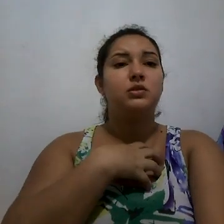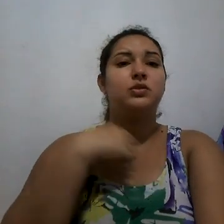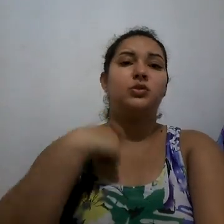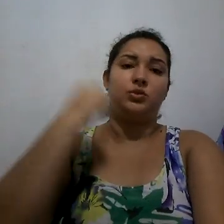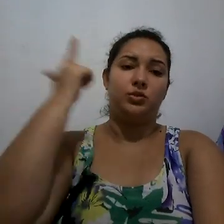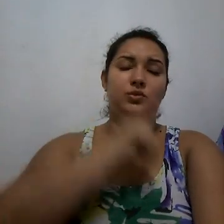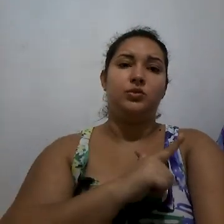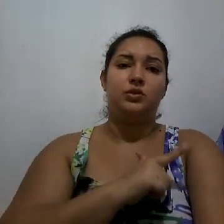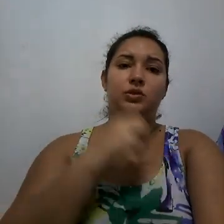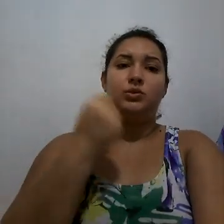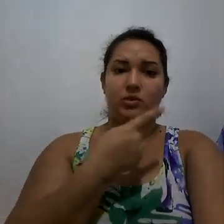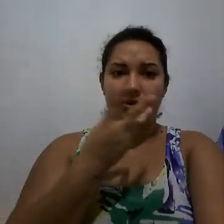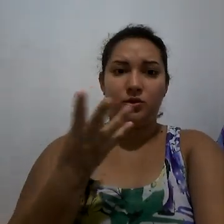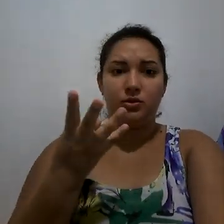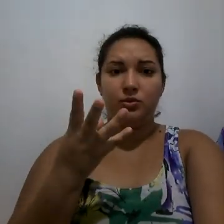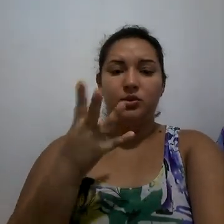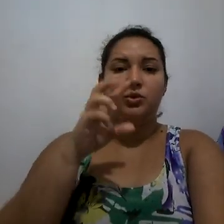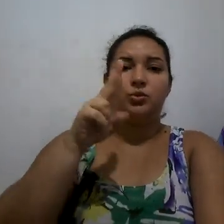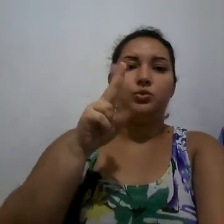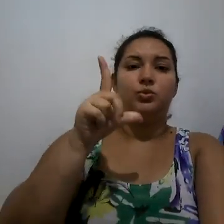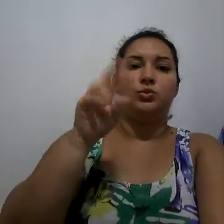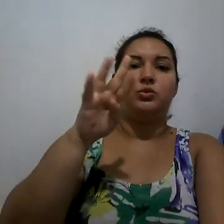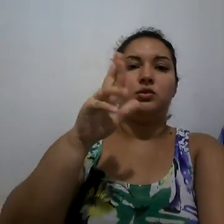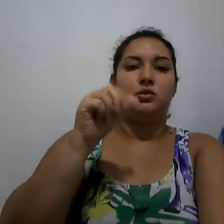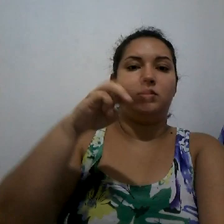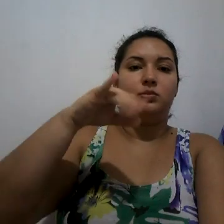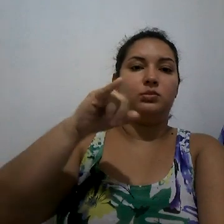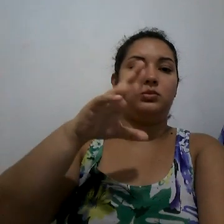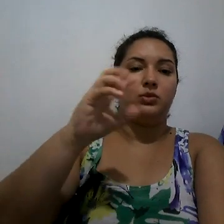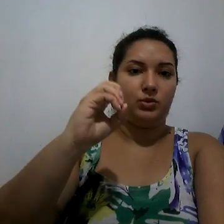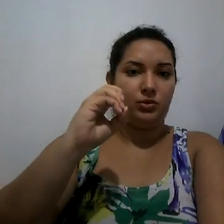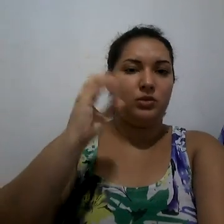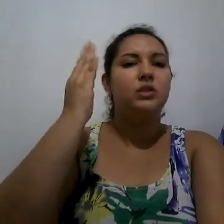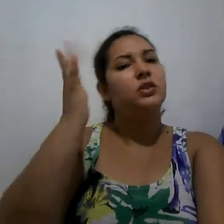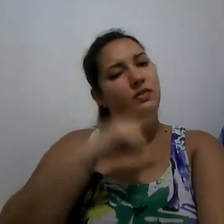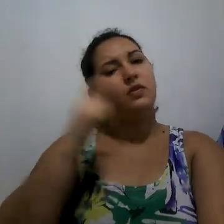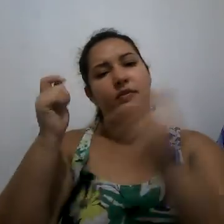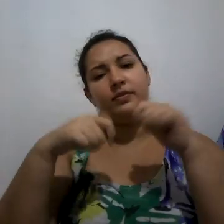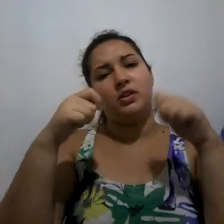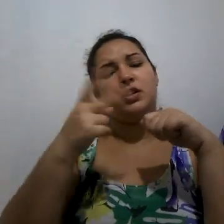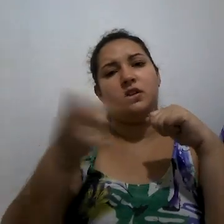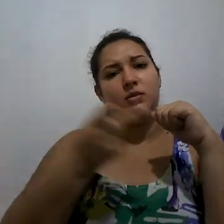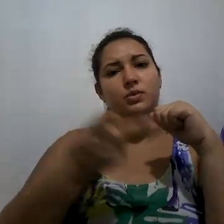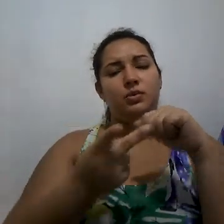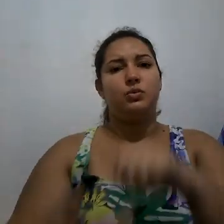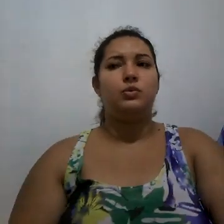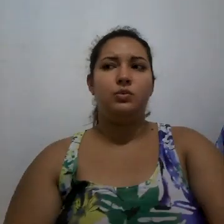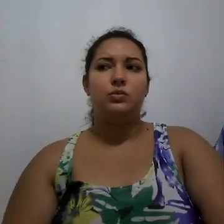aqui quantificar no ultramicro? Será que vai servir para as duas? Não, muito provável que não. Então, de novo, a gente